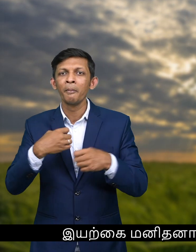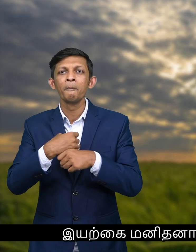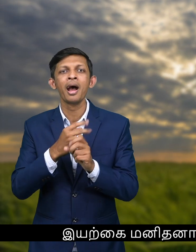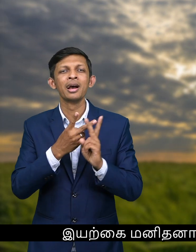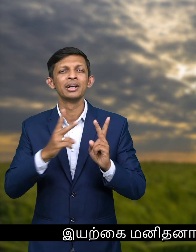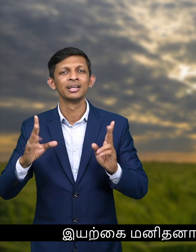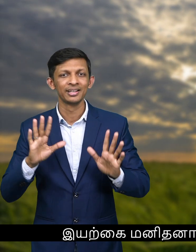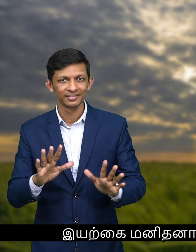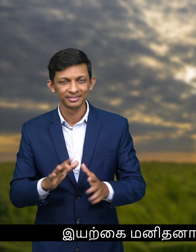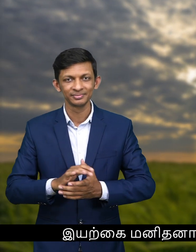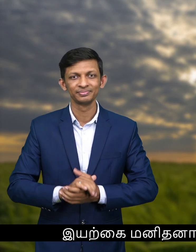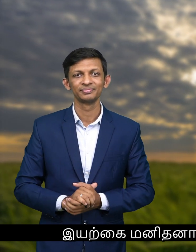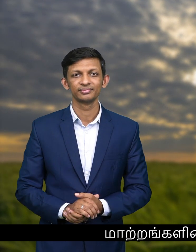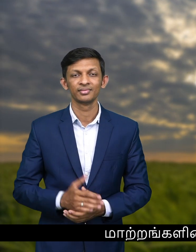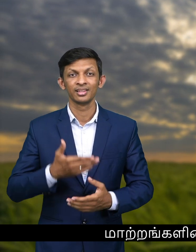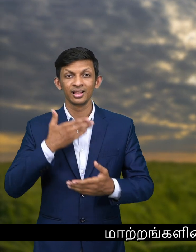போன்றவை.